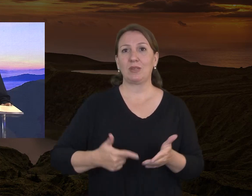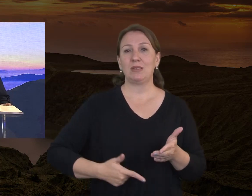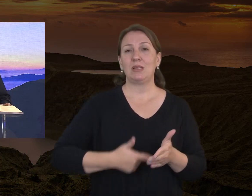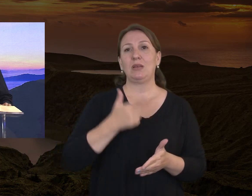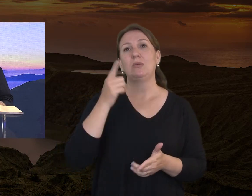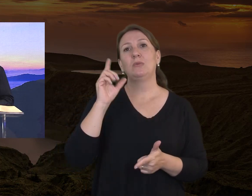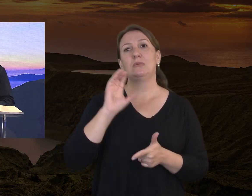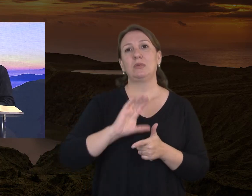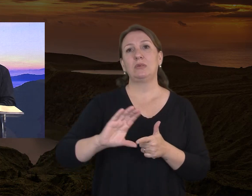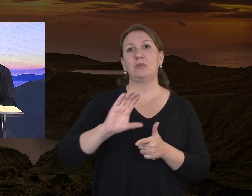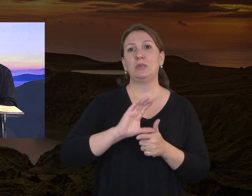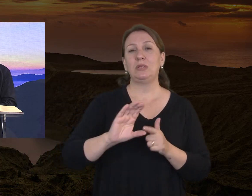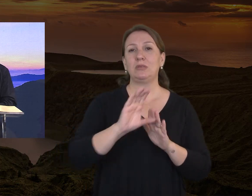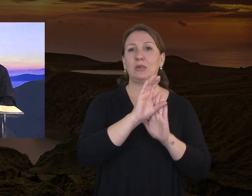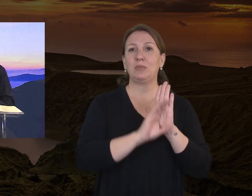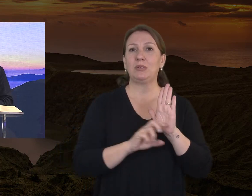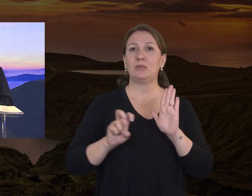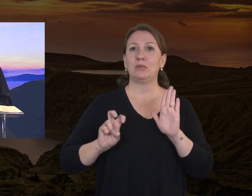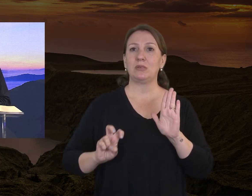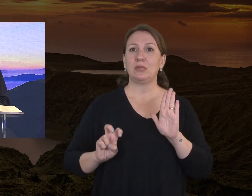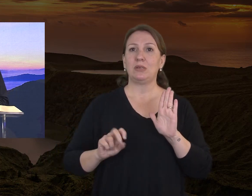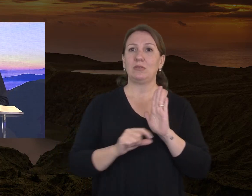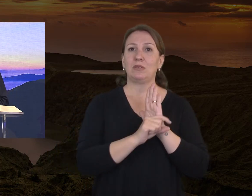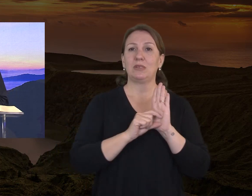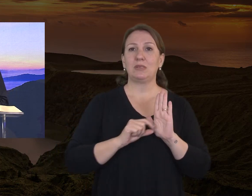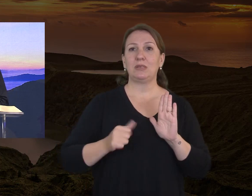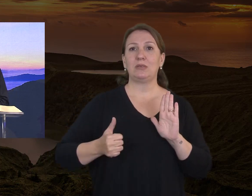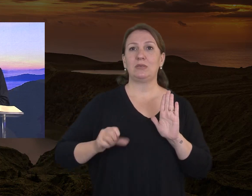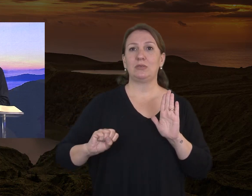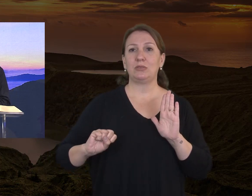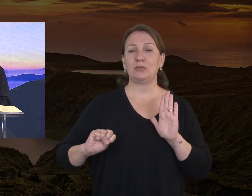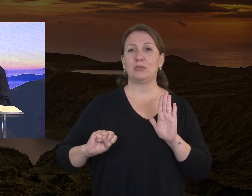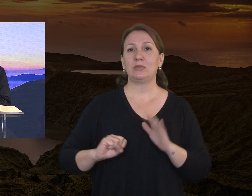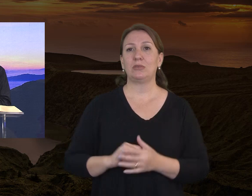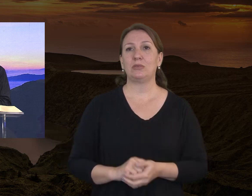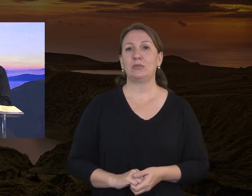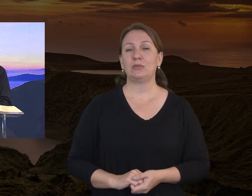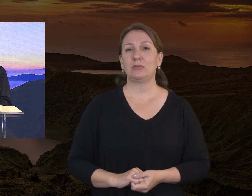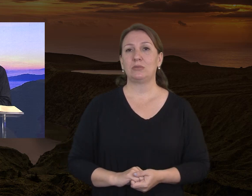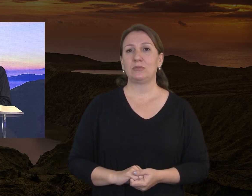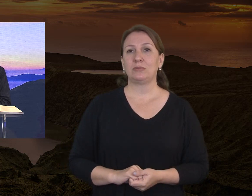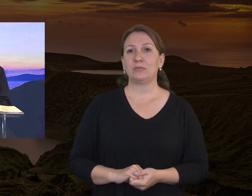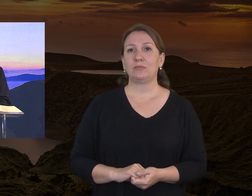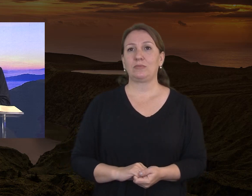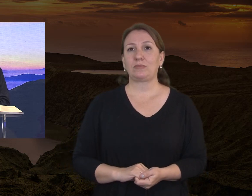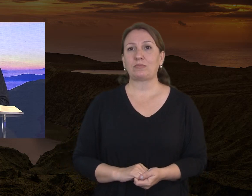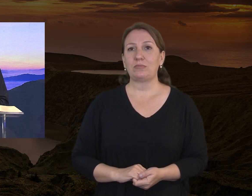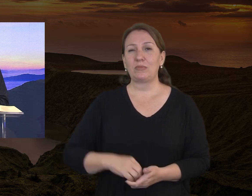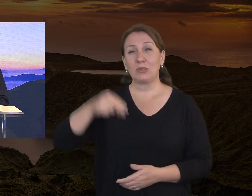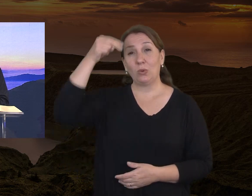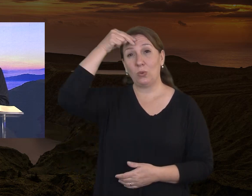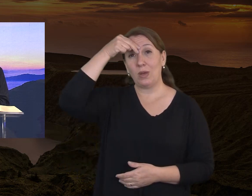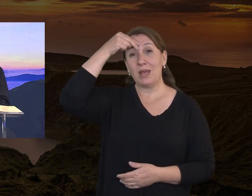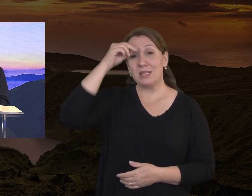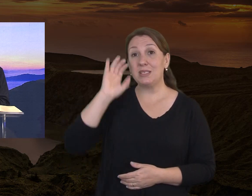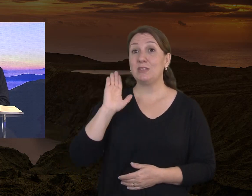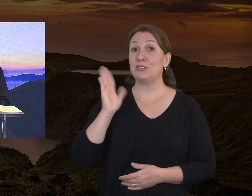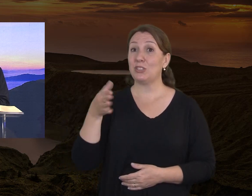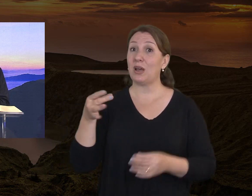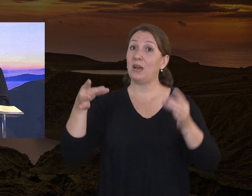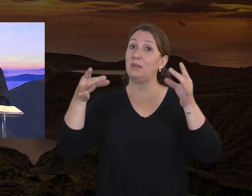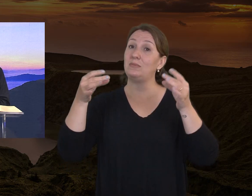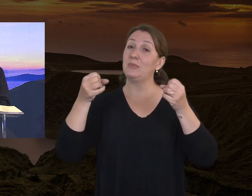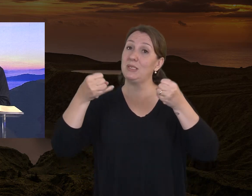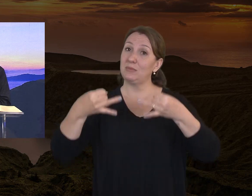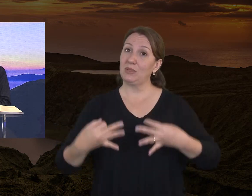5, no versículo 18, nosso querido irmão Ezra tem falado: ora,